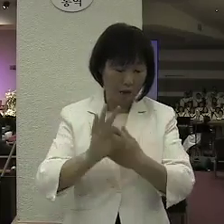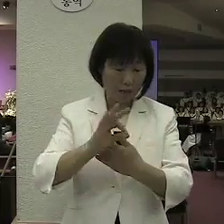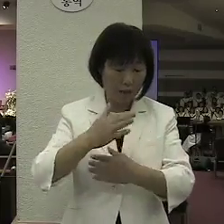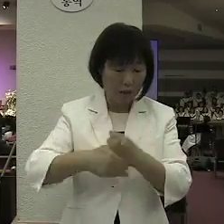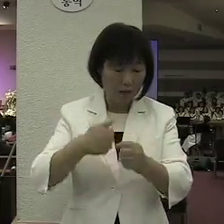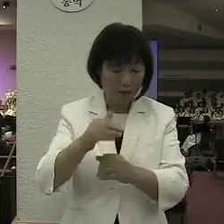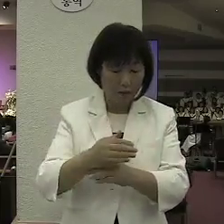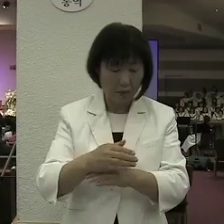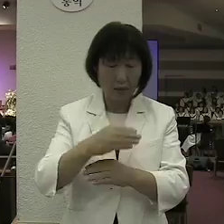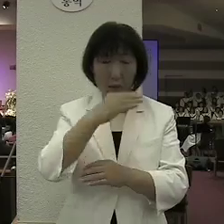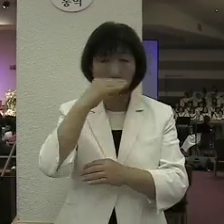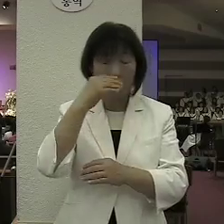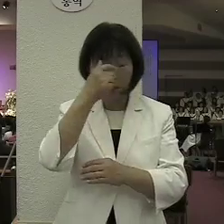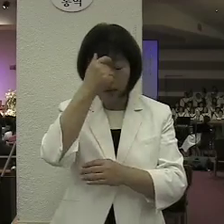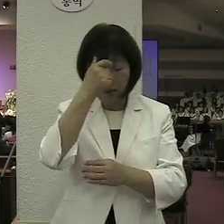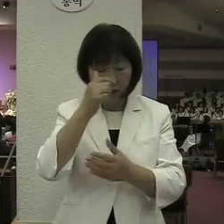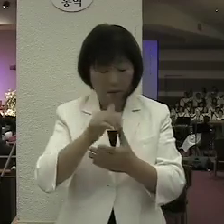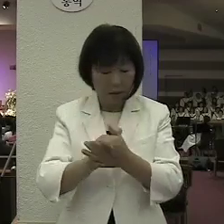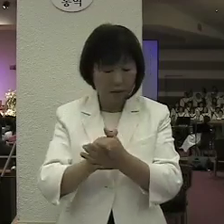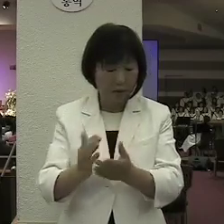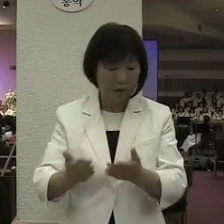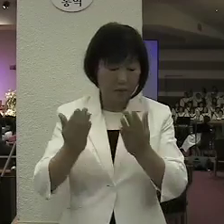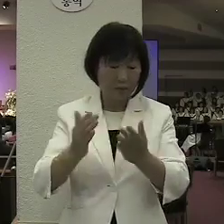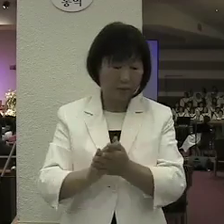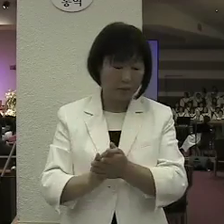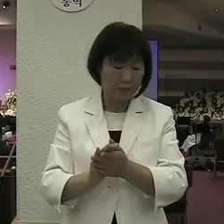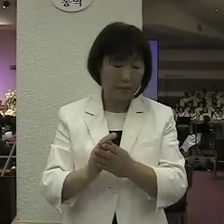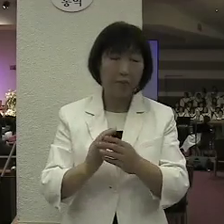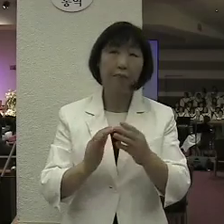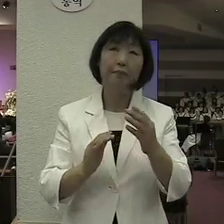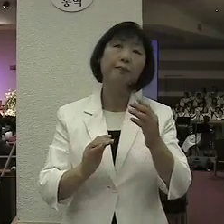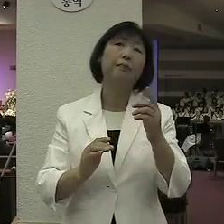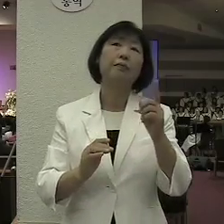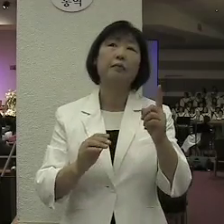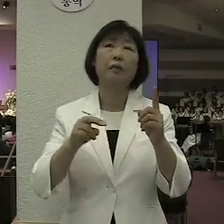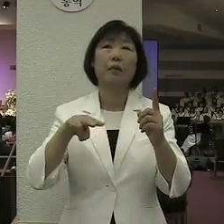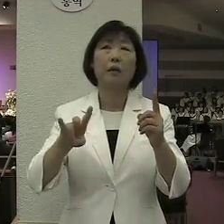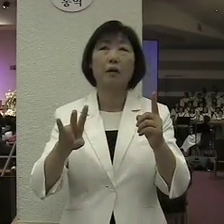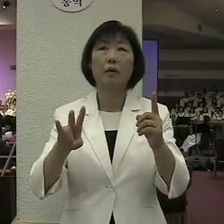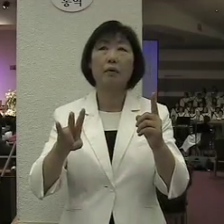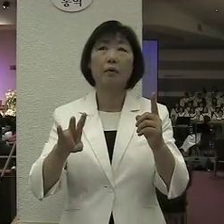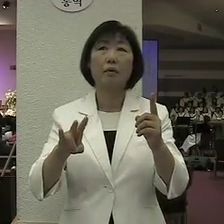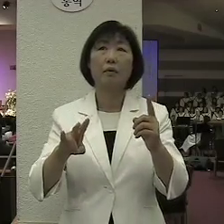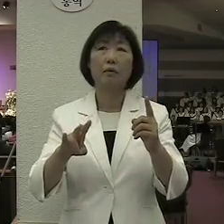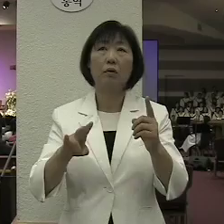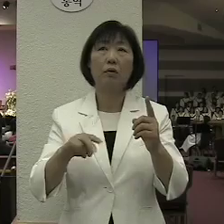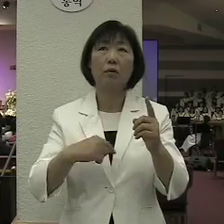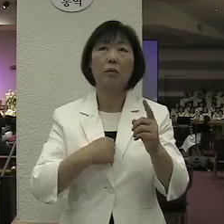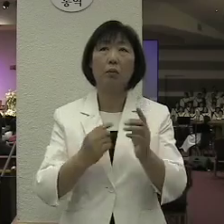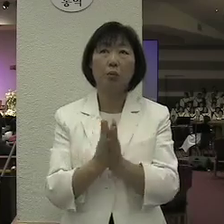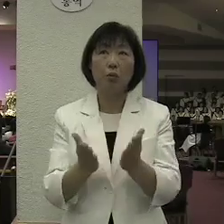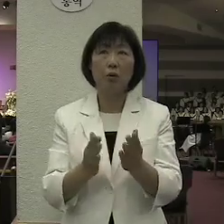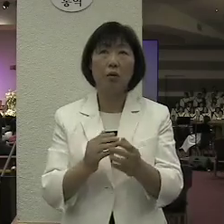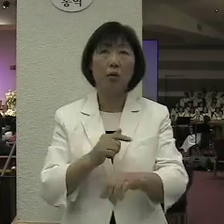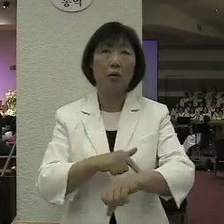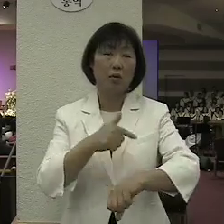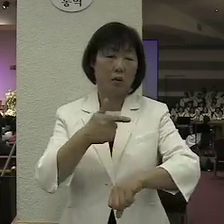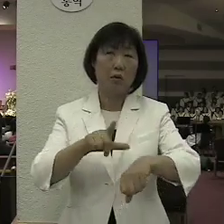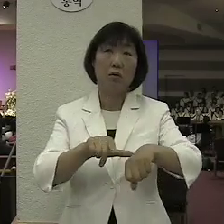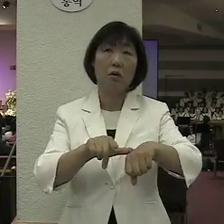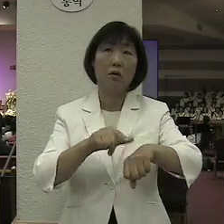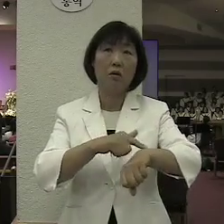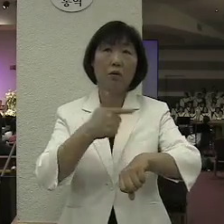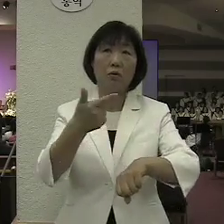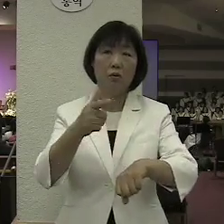무슨 새벽기도를 그래도 하겠다는 것입니다. 제가 그때 섬겼던 교회에서도 우리 1세들, 우리 한국말로도